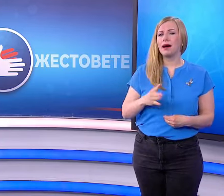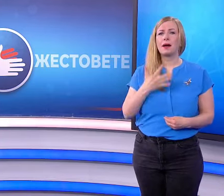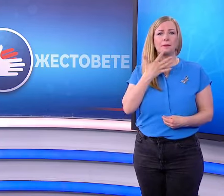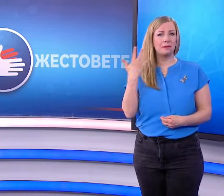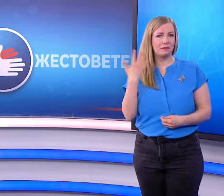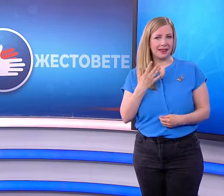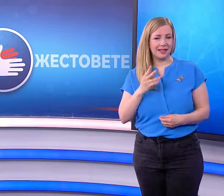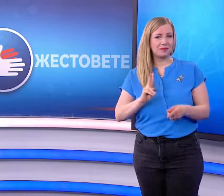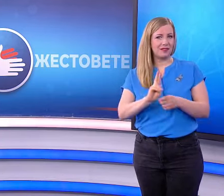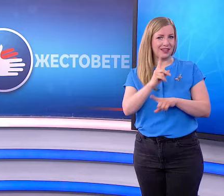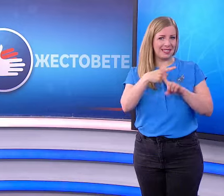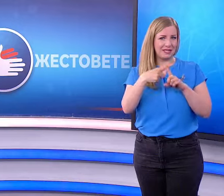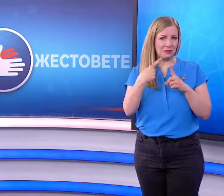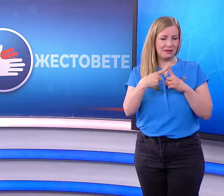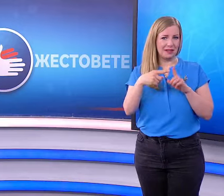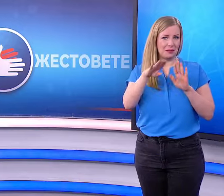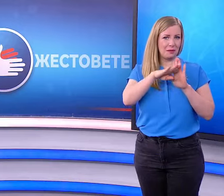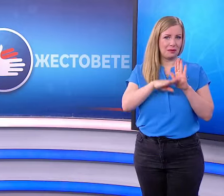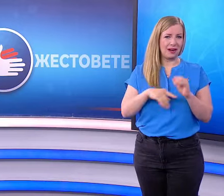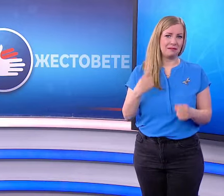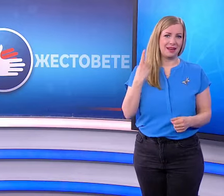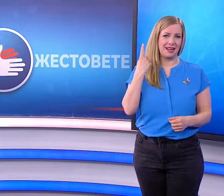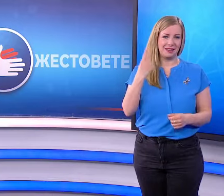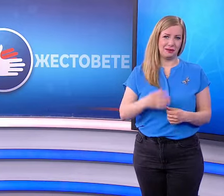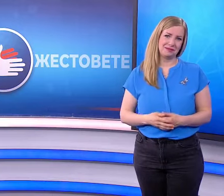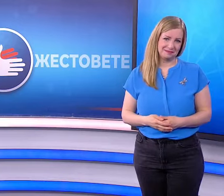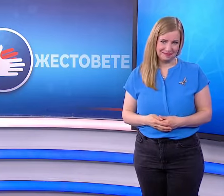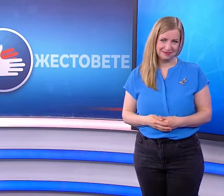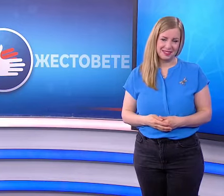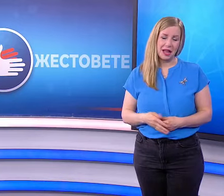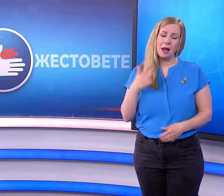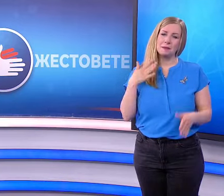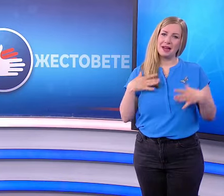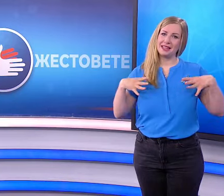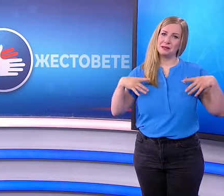12:30 по БНТ 1. Приятни почивни дни!